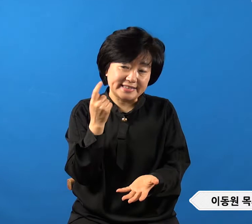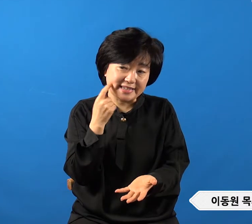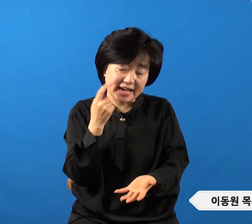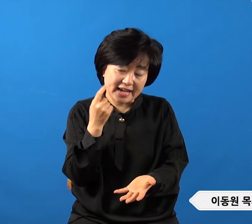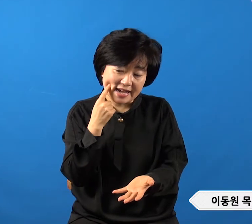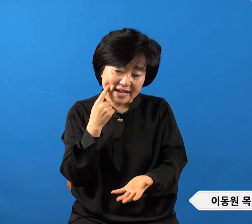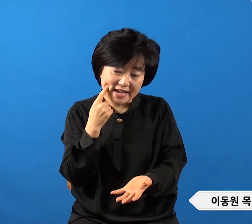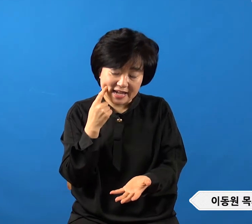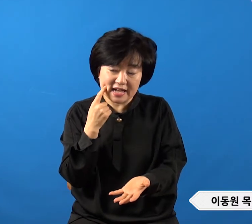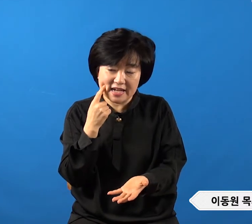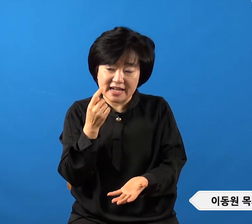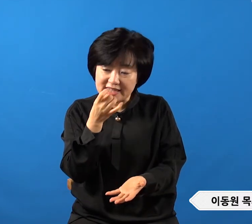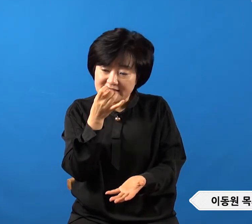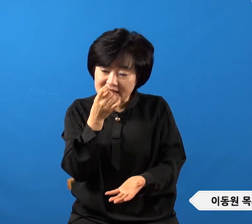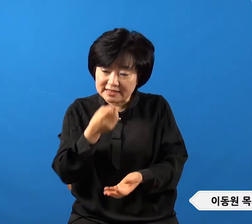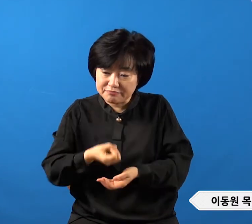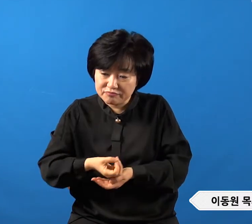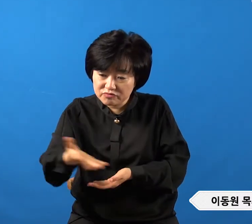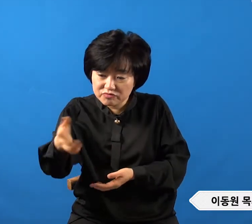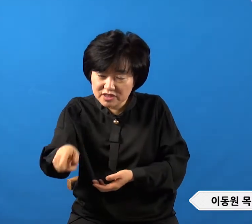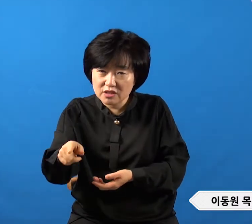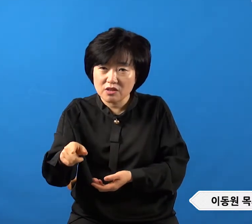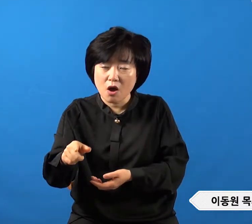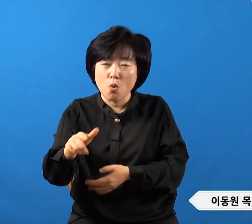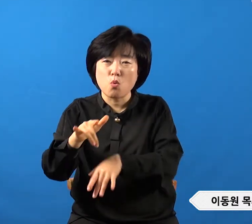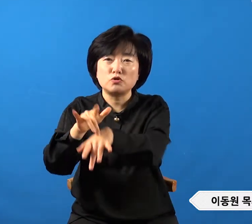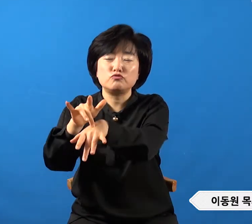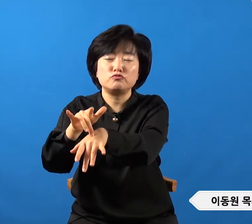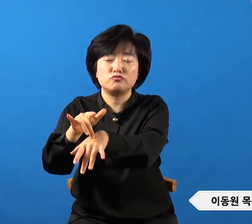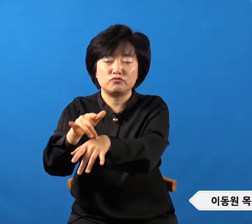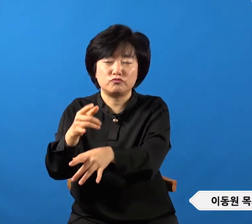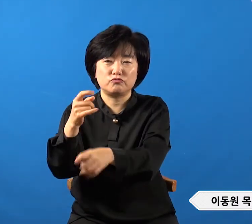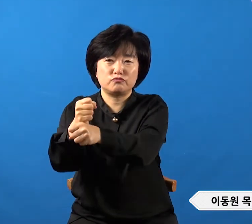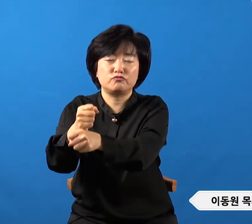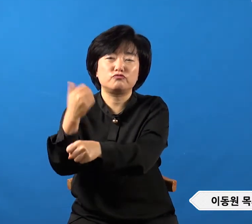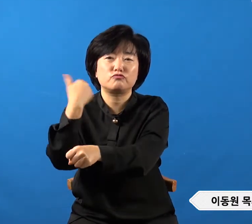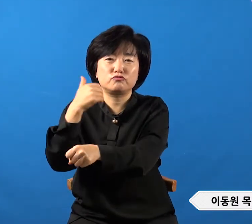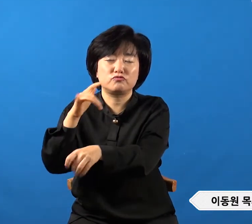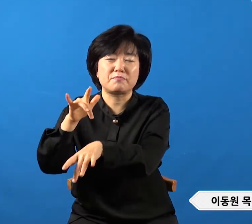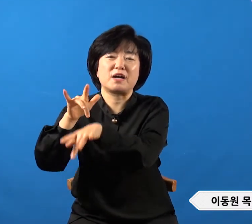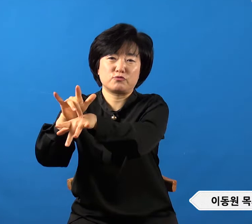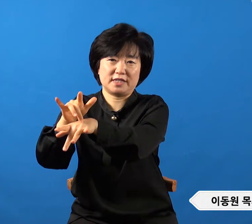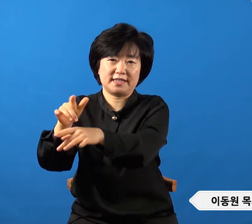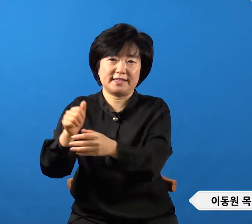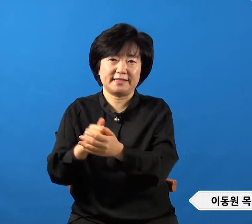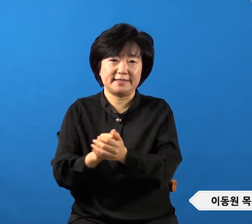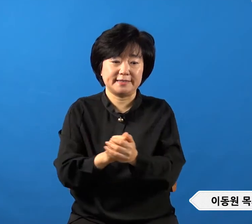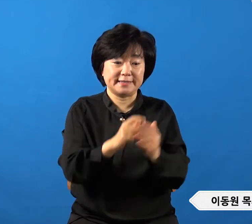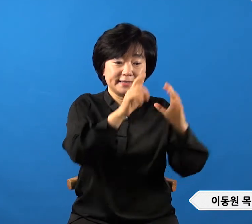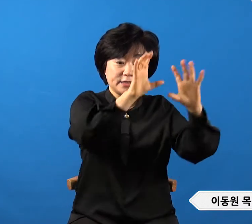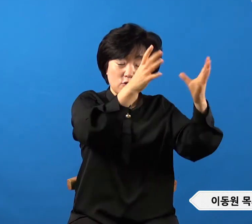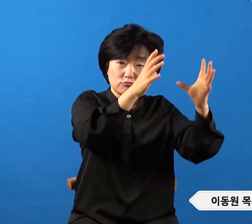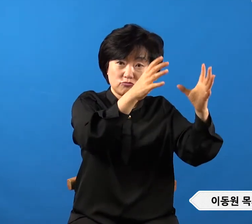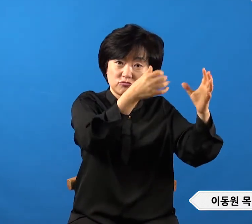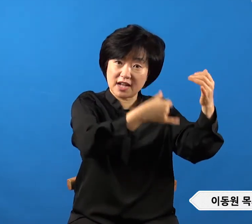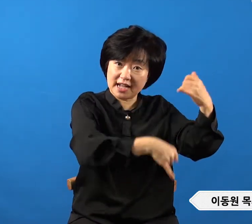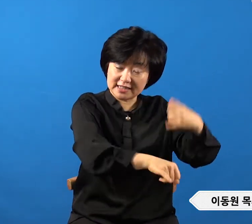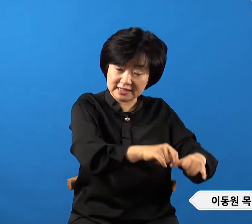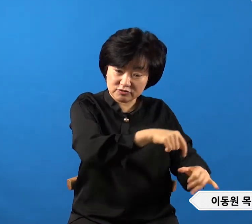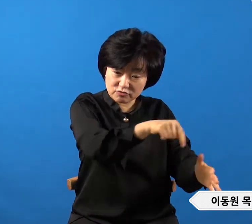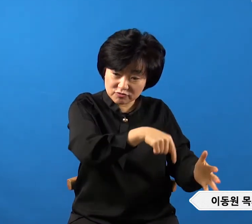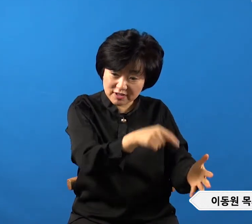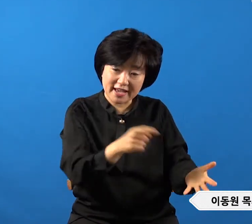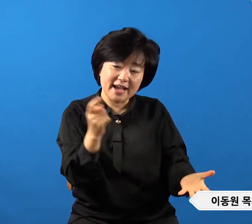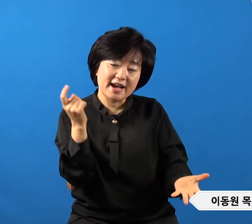뿌린 원수는 마귀라고, 그리고 이 가라지는 천국 아들들 가운데